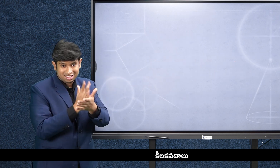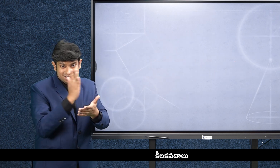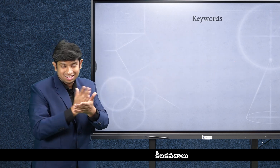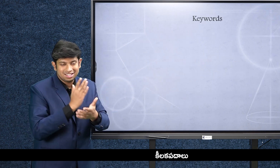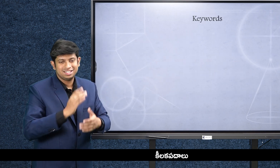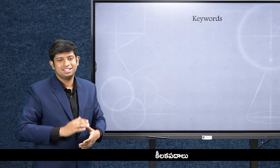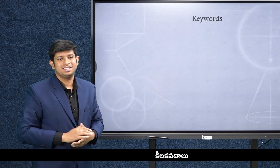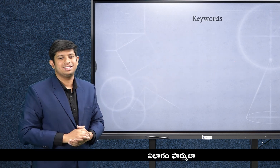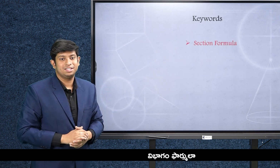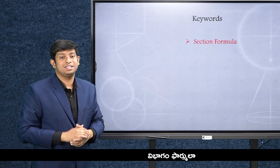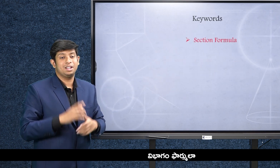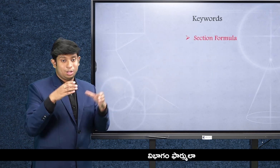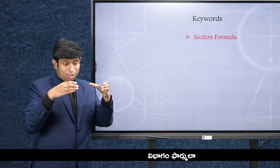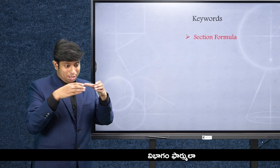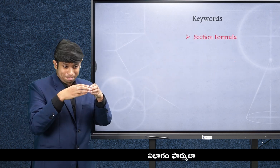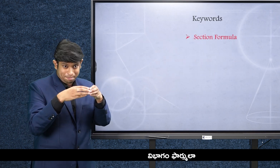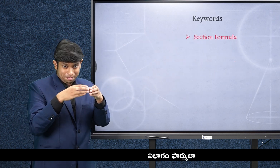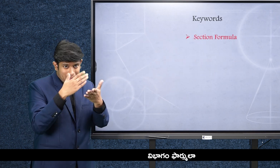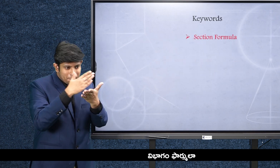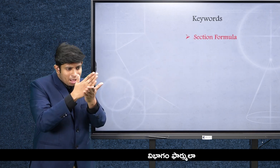పదాలు విభాగం ఫార్ములా